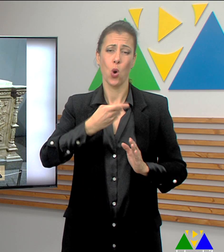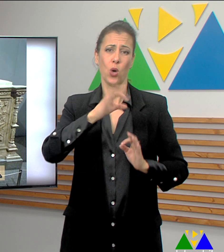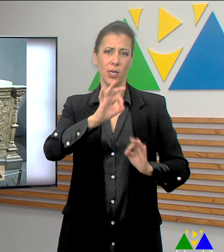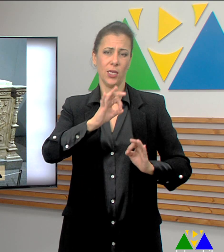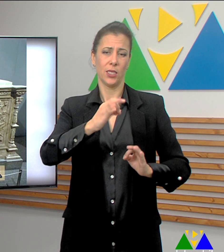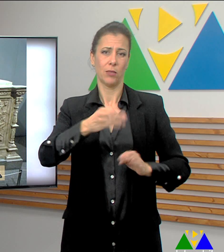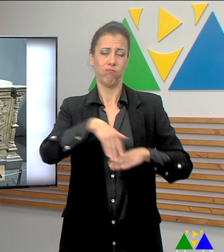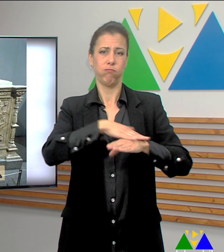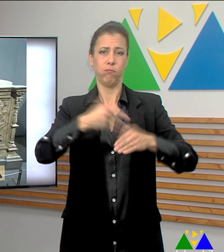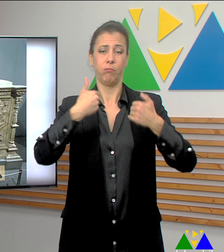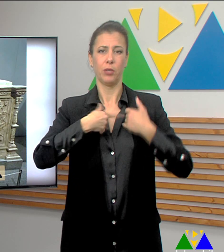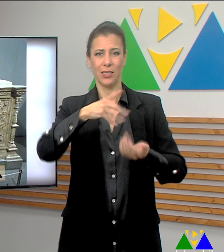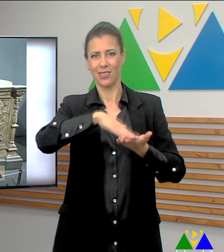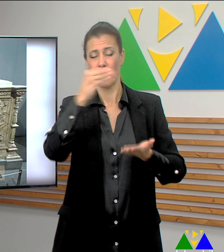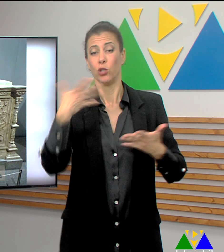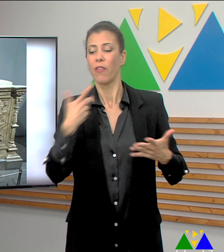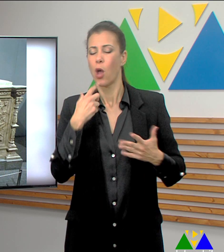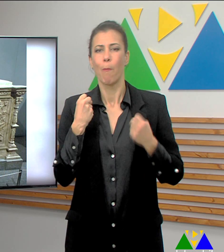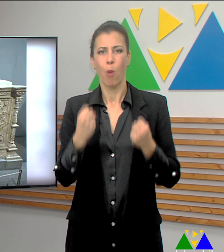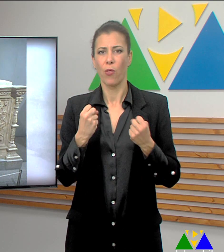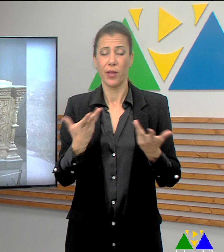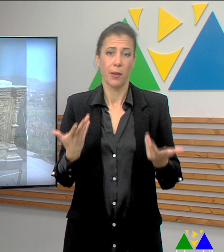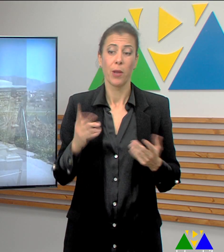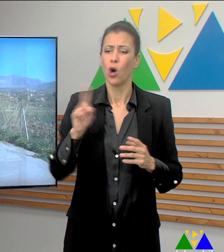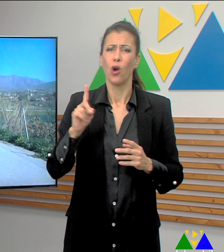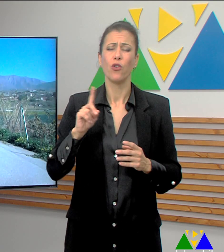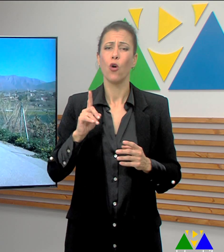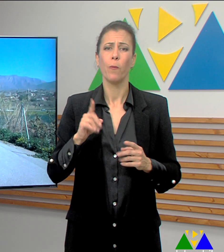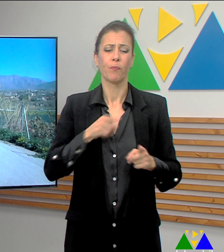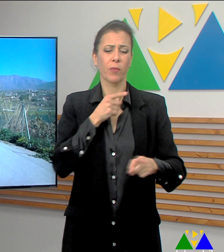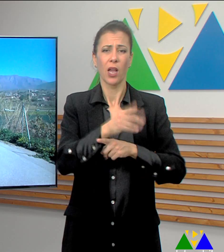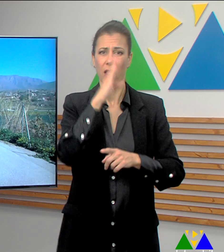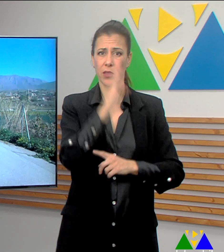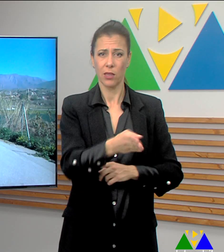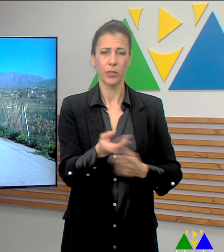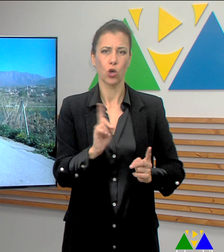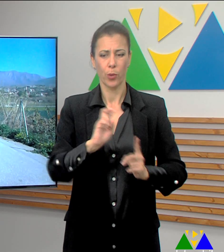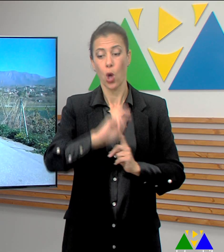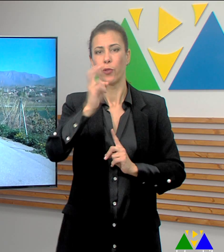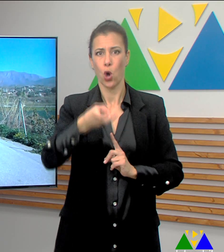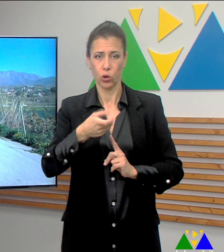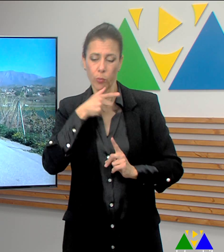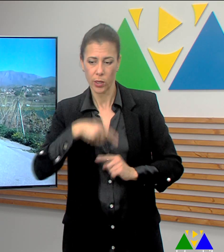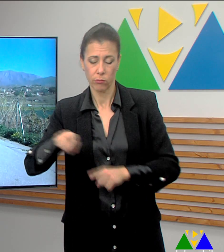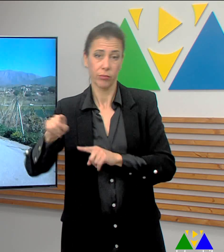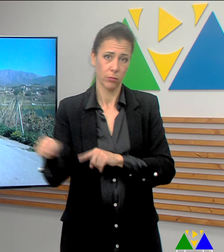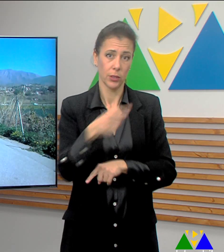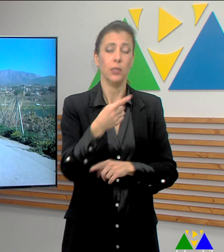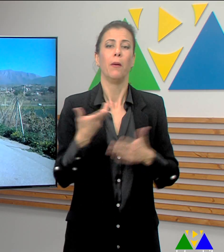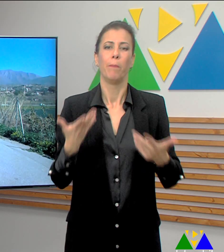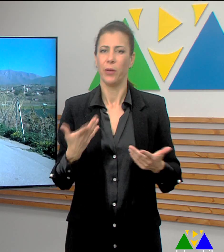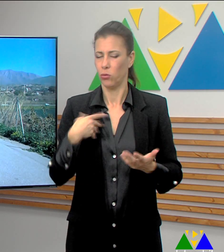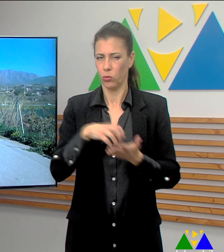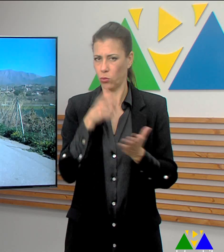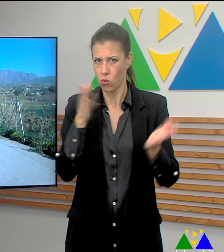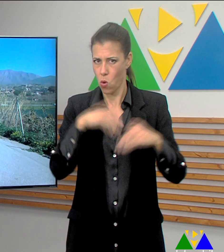Salobreña, con lo cual el poder que tenían, aunque no lo ejercían directamente, porque lo ejercían a través de otros, ¿no?, pero